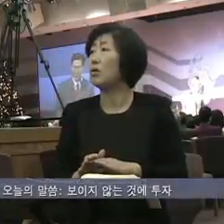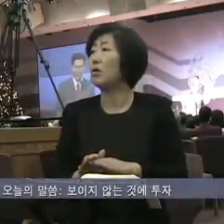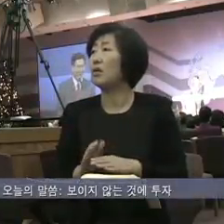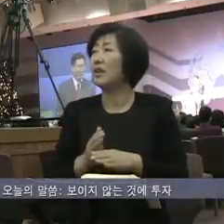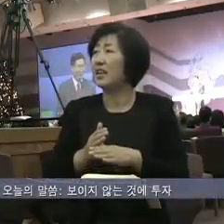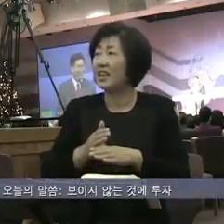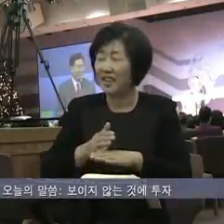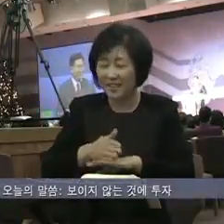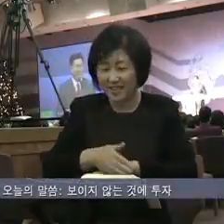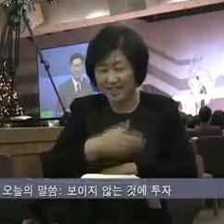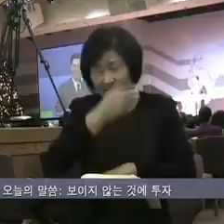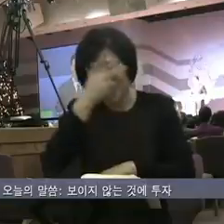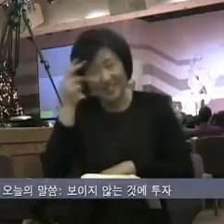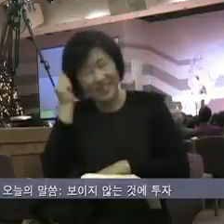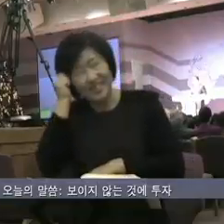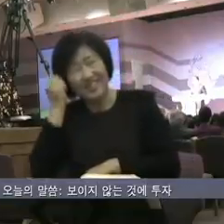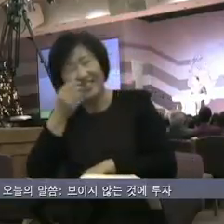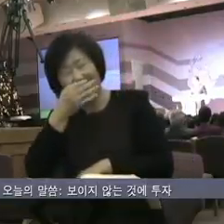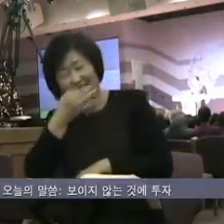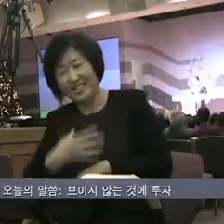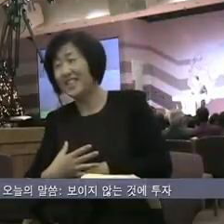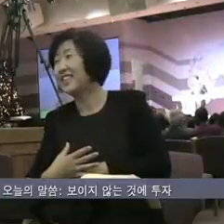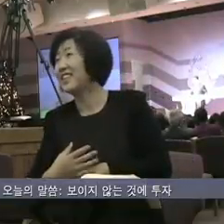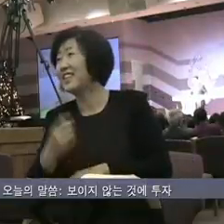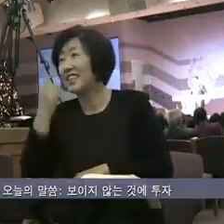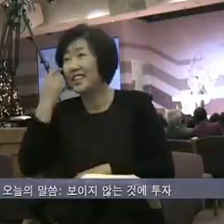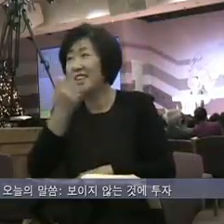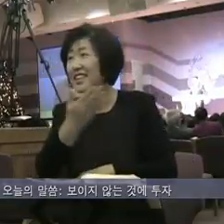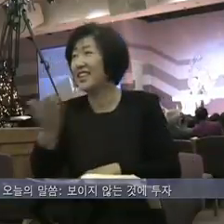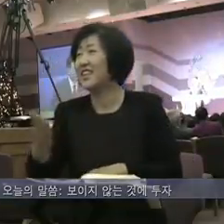늦잠 주무시는 것도 힘드시죠?